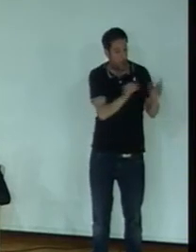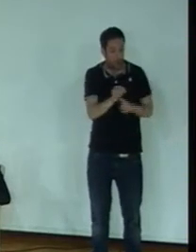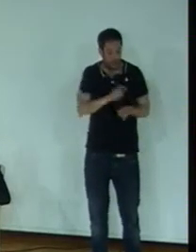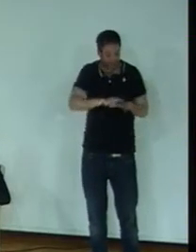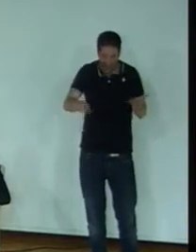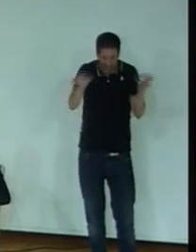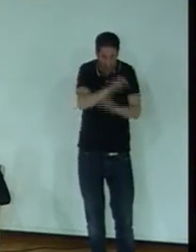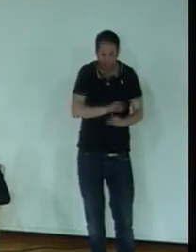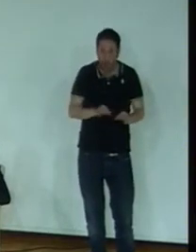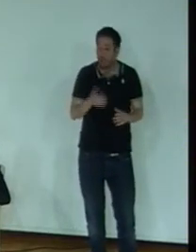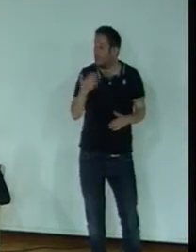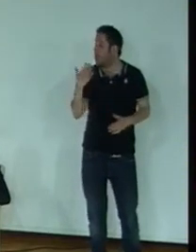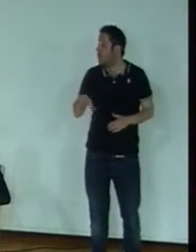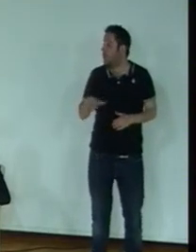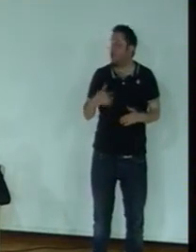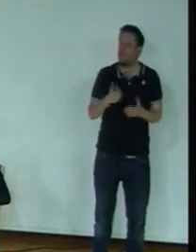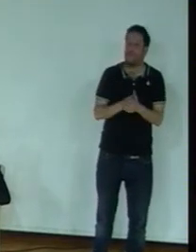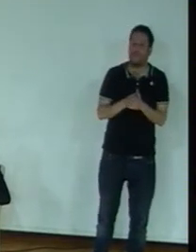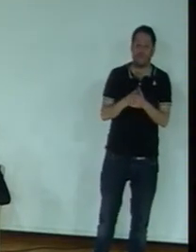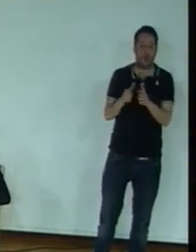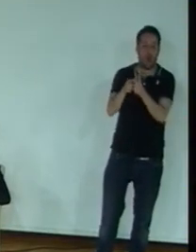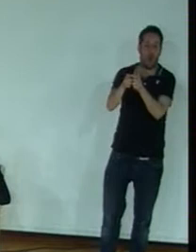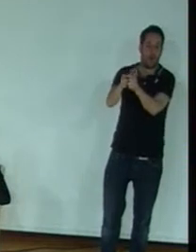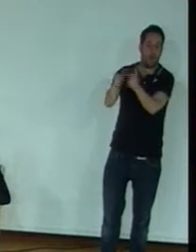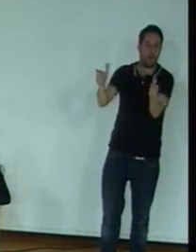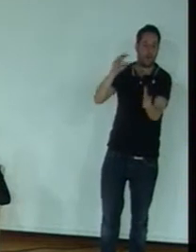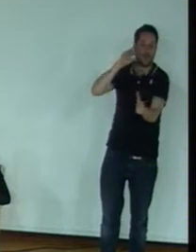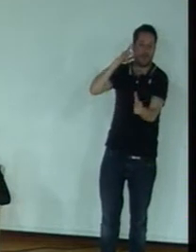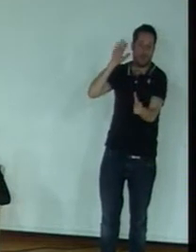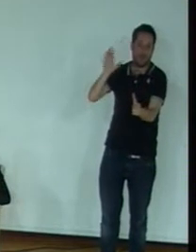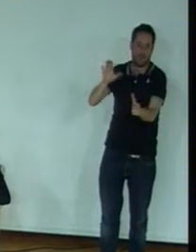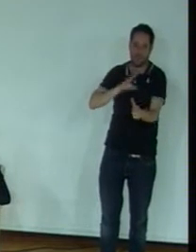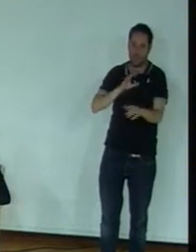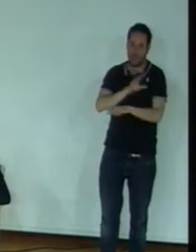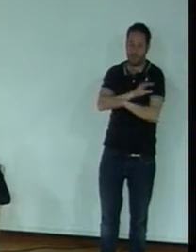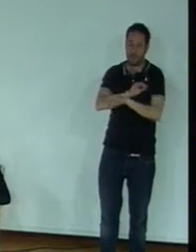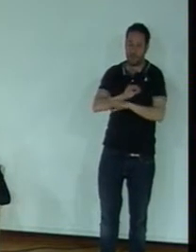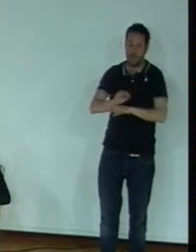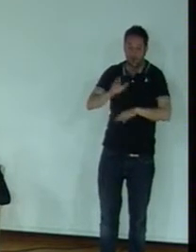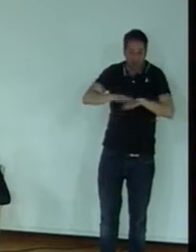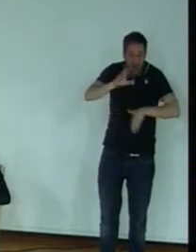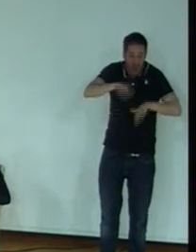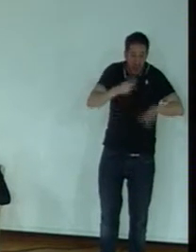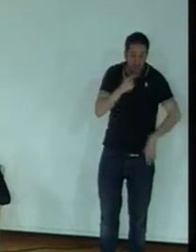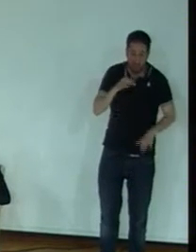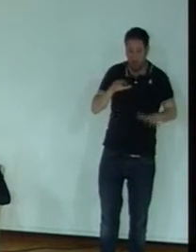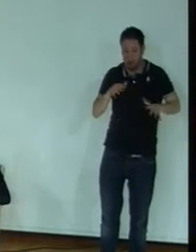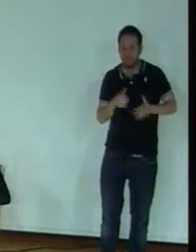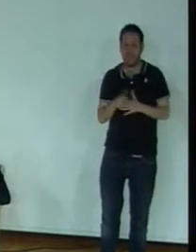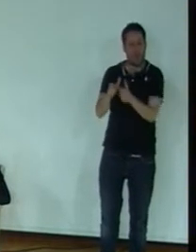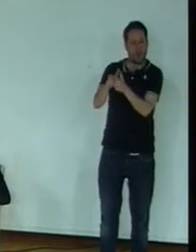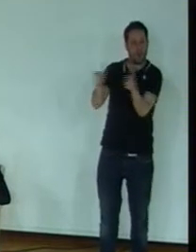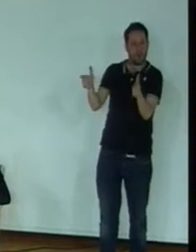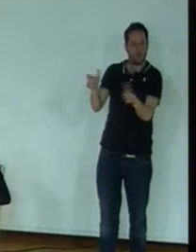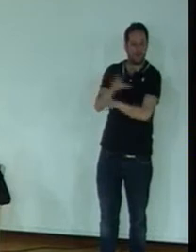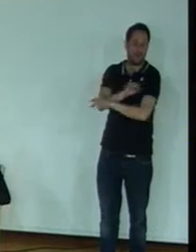Alors, dans les boîtes qui sont suffisamment paranoïaques, il y a tout un tas de mesures contre ça qui marchent modérément. Après tout, s'il y a une boîte qui